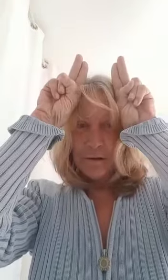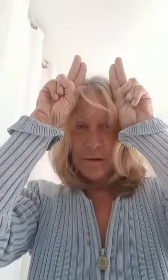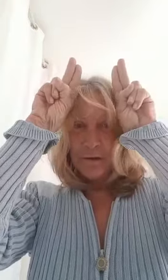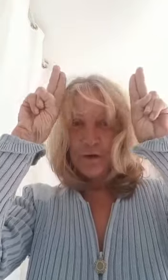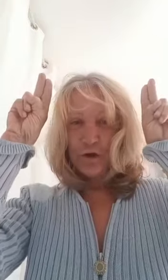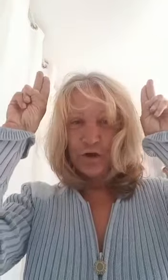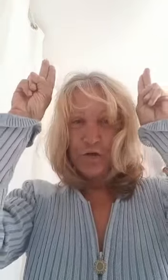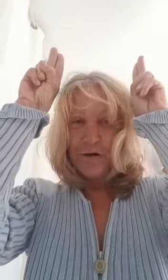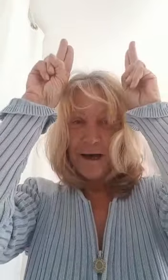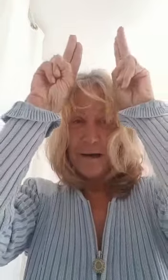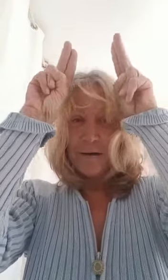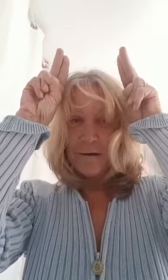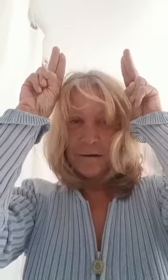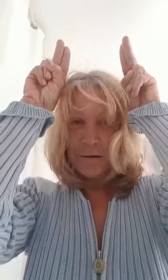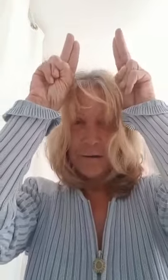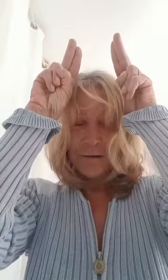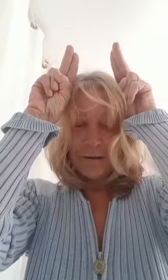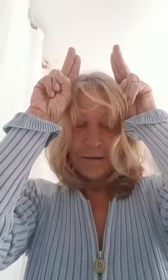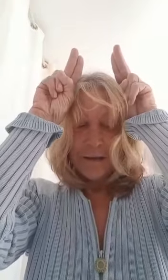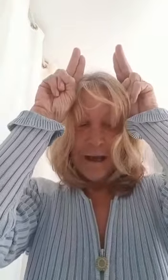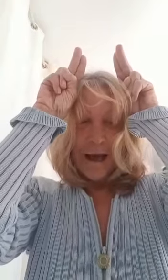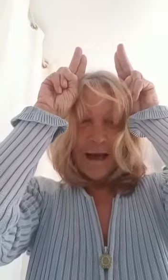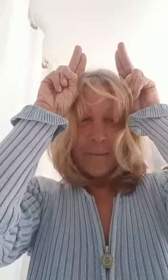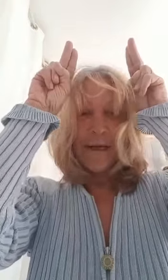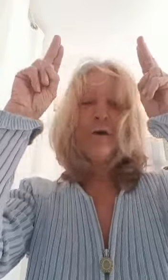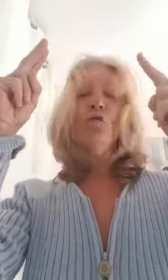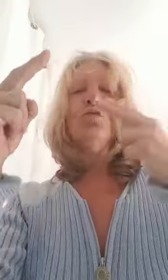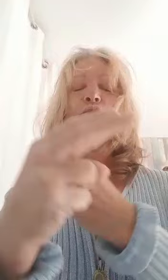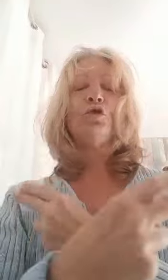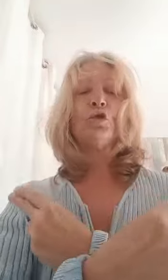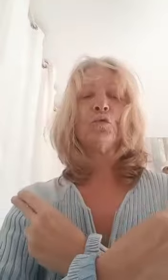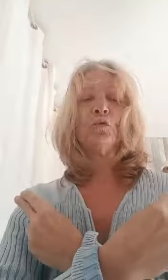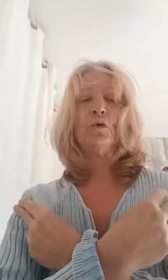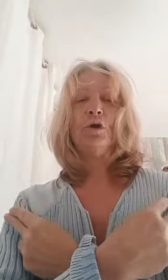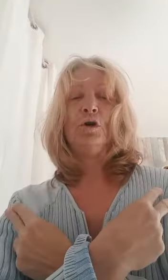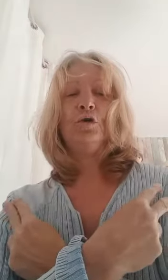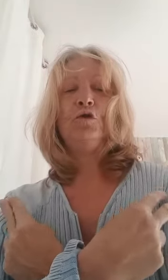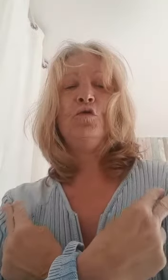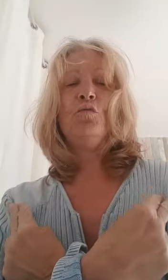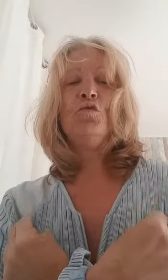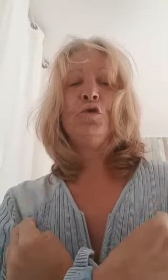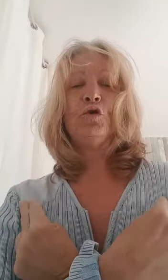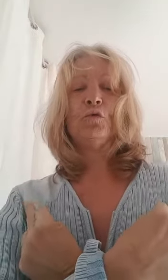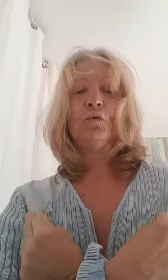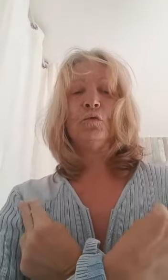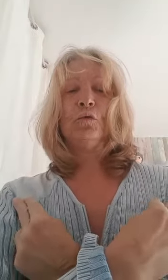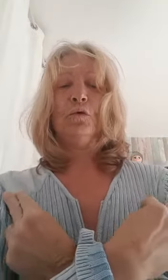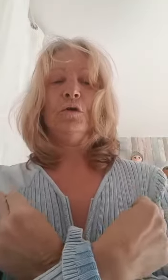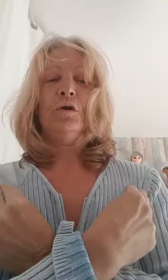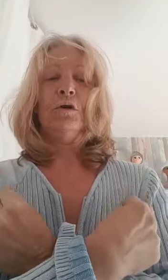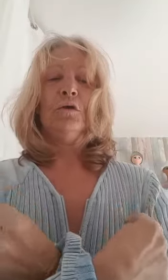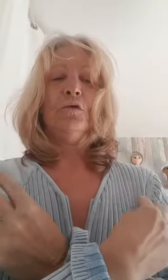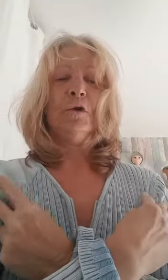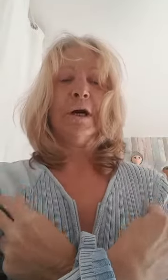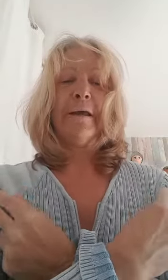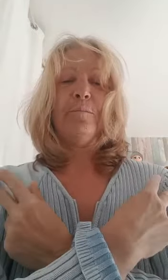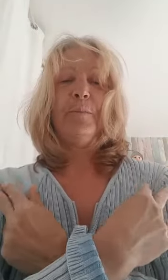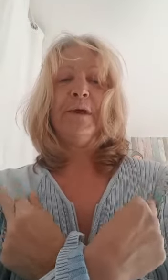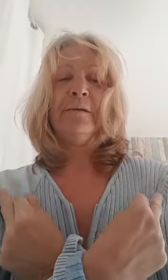le cheval, après le mouton, on gratte bien ses